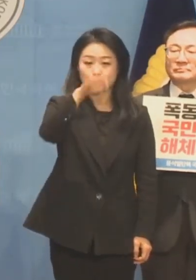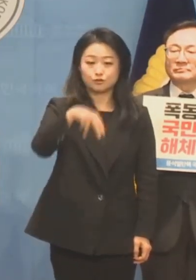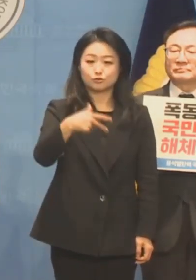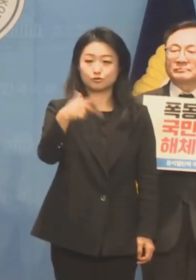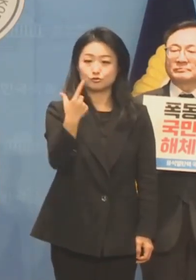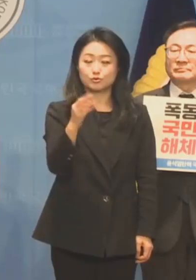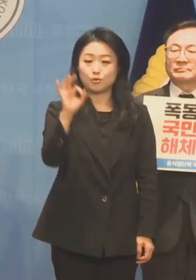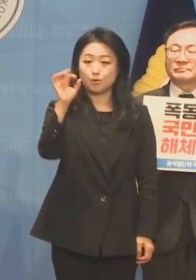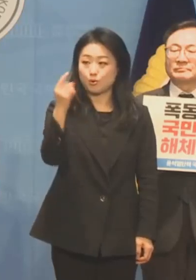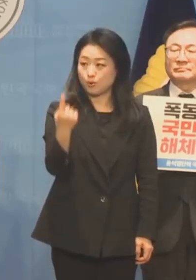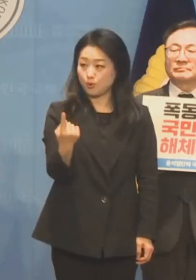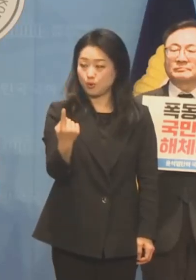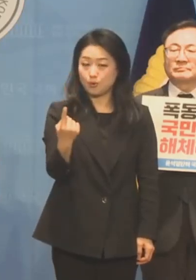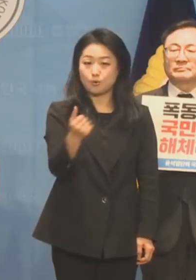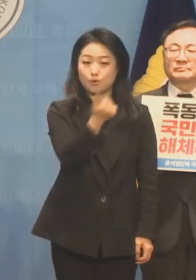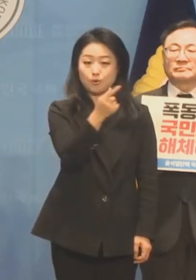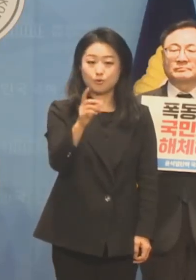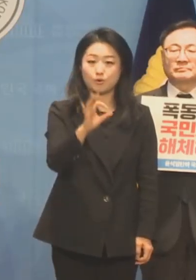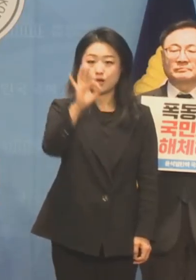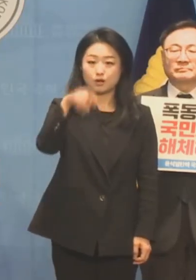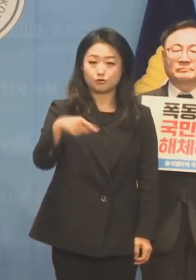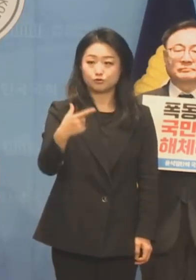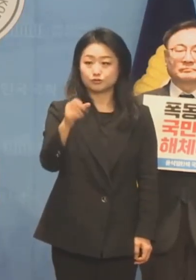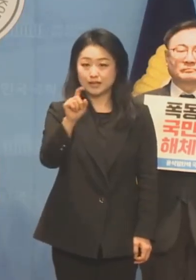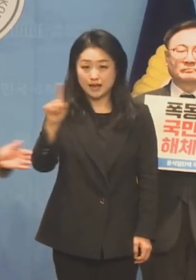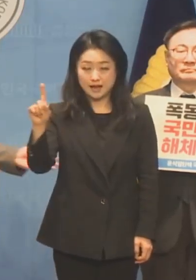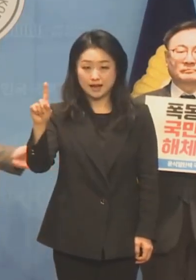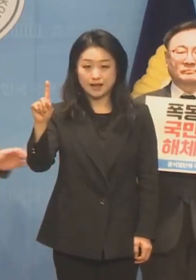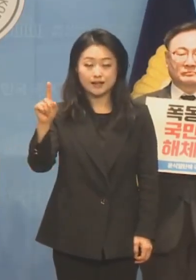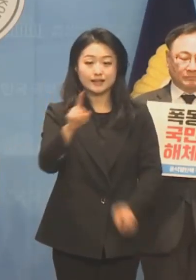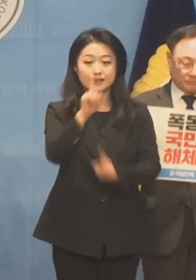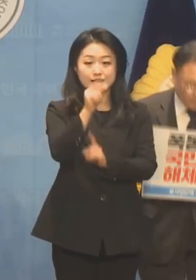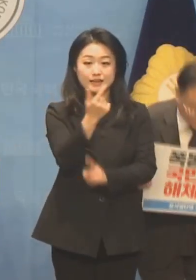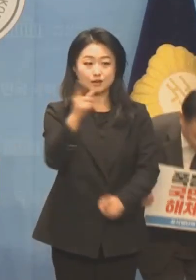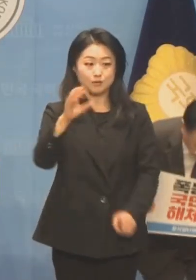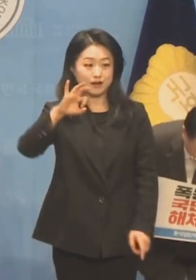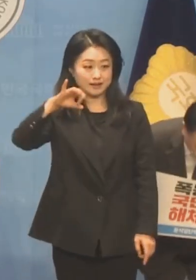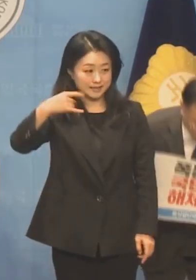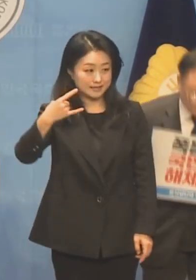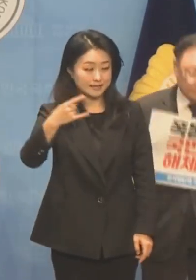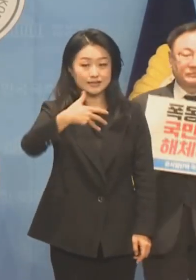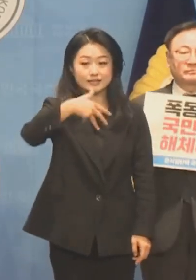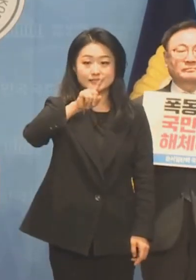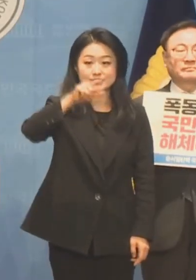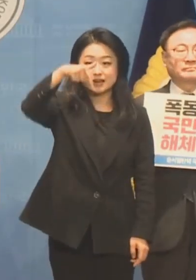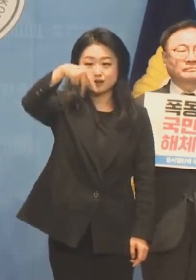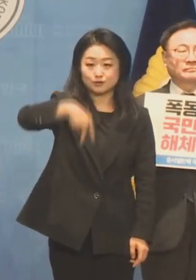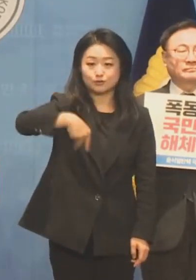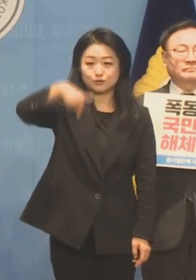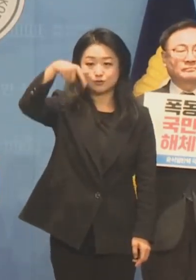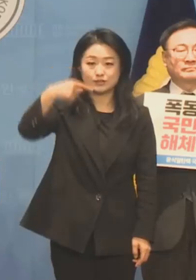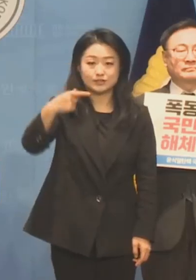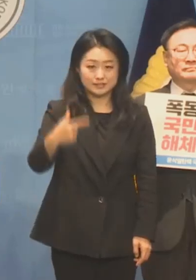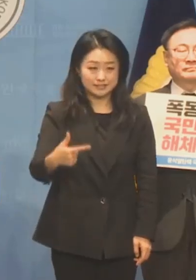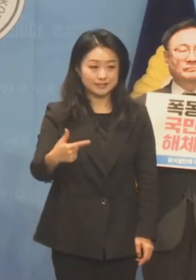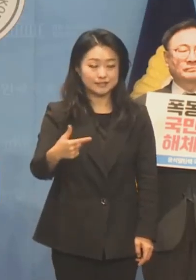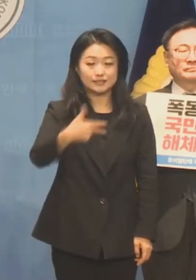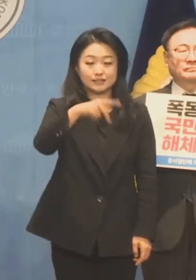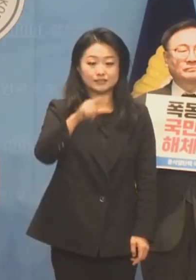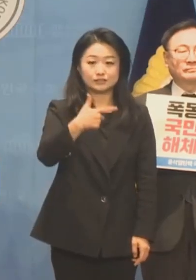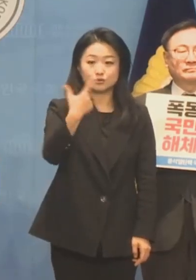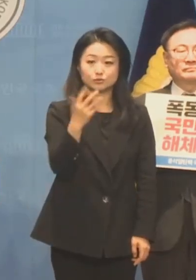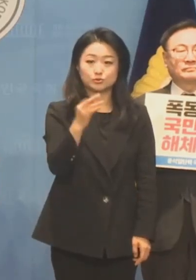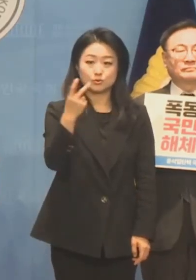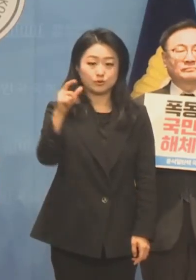윤종호 의원님 오셨습니다. 그리고 황운하 대표님 오셨습니다. 이광희 의원님 오셨습니다. 차규근 의원님 오셨습니다.